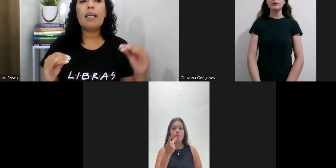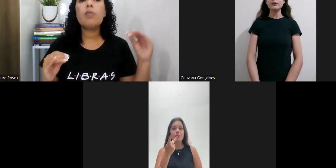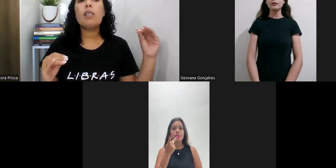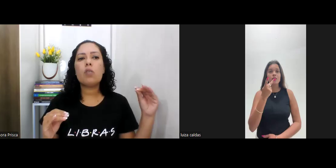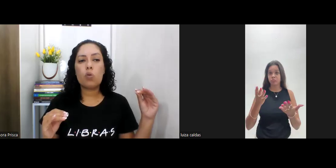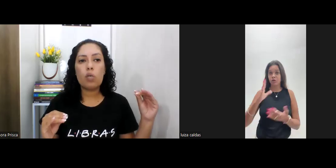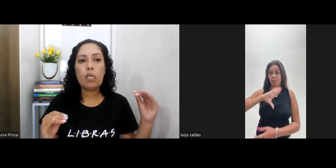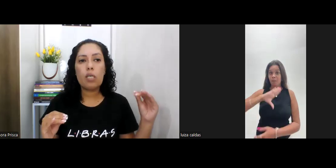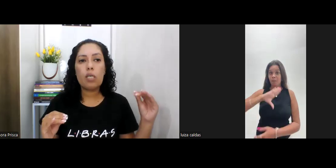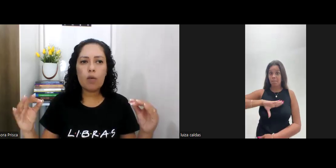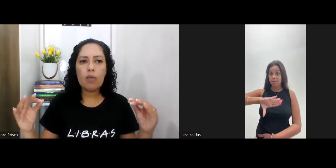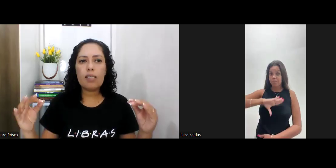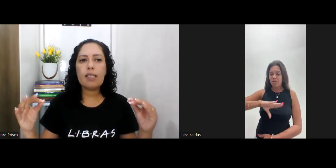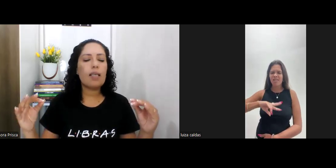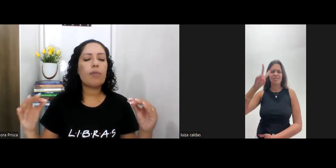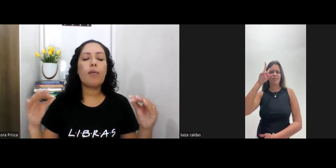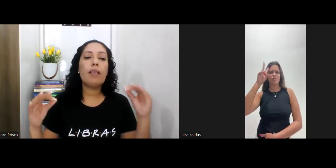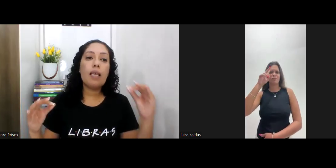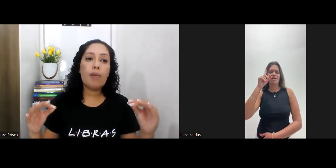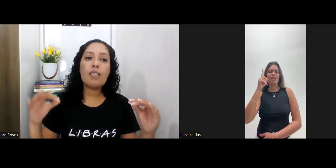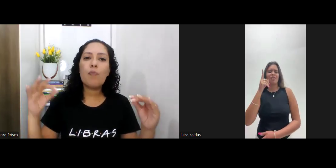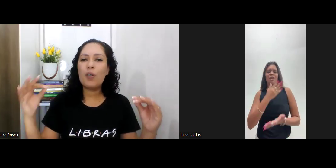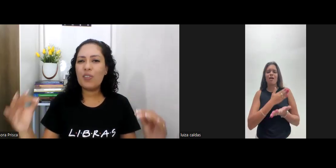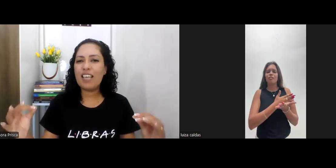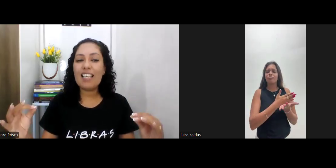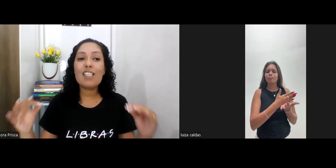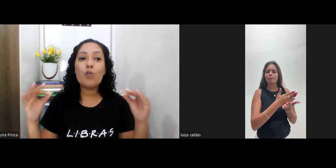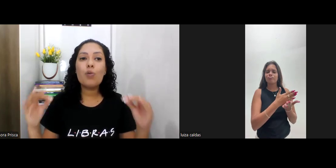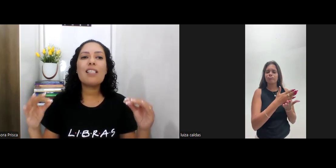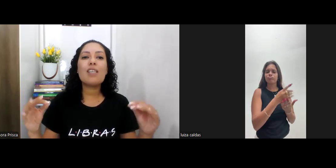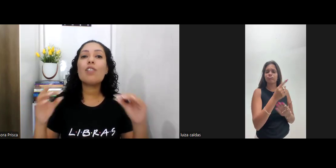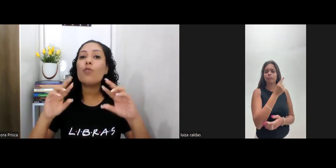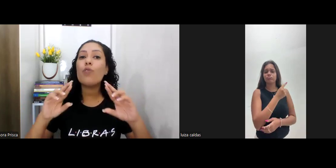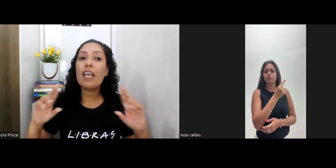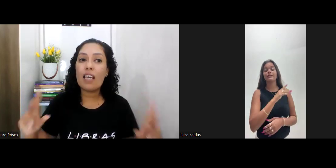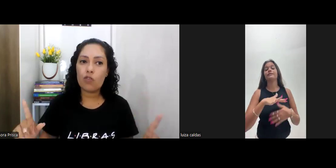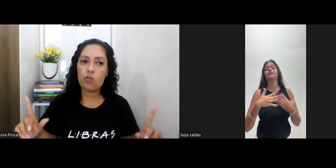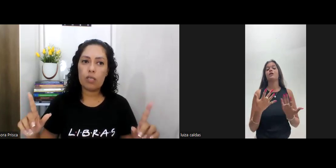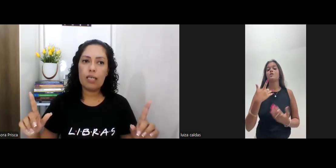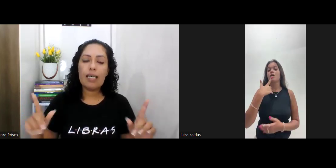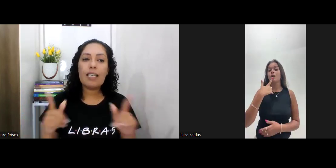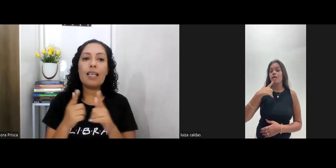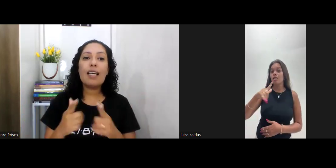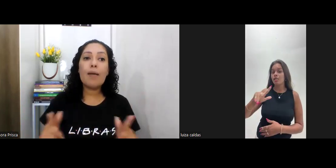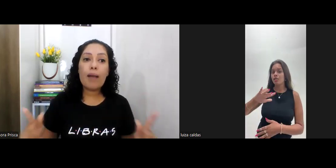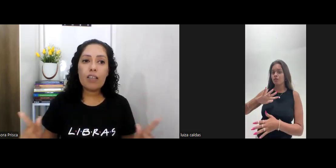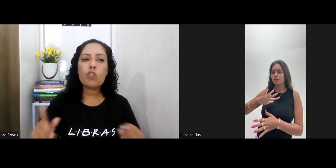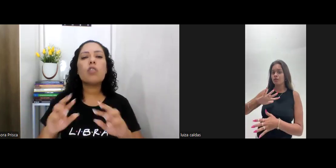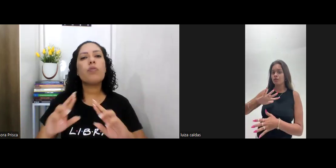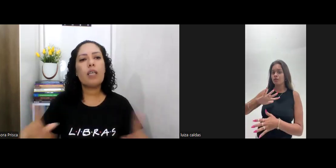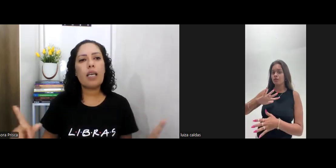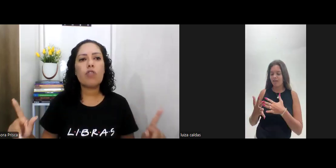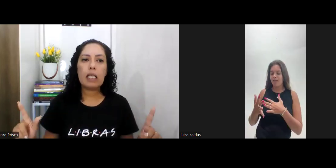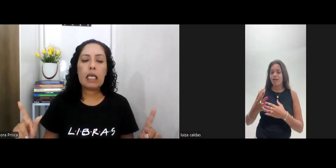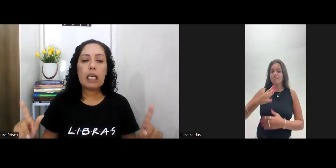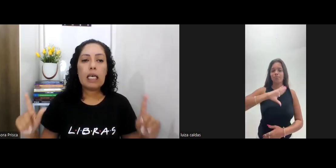português. Lembra lá no início? Libras e Libras e português são duas línguas diferentes, que têm